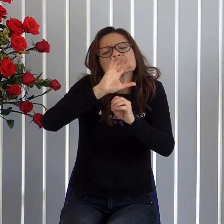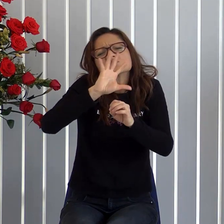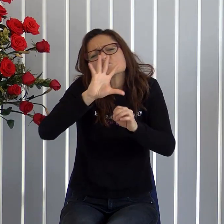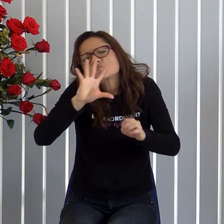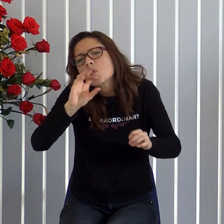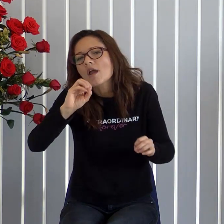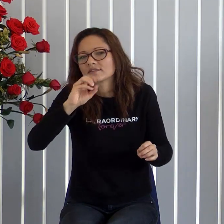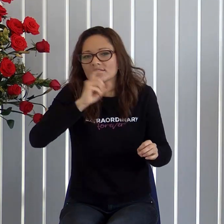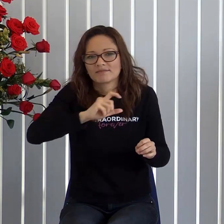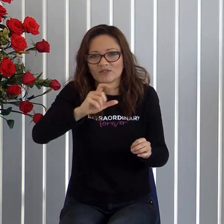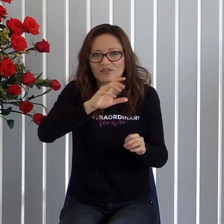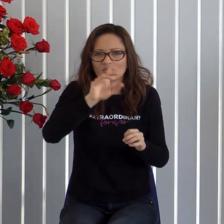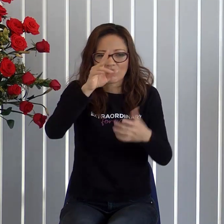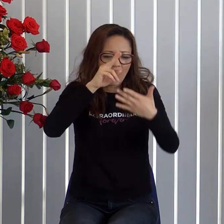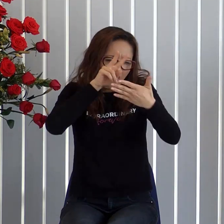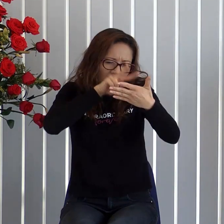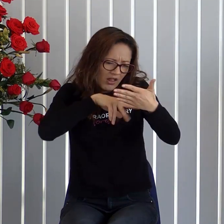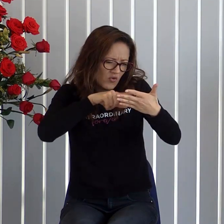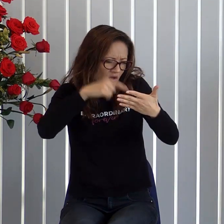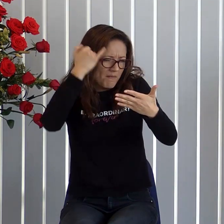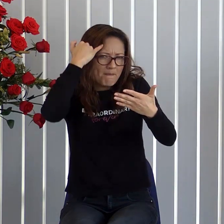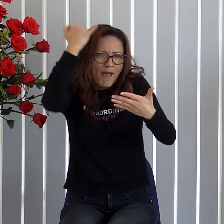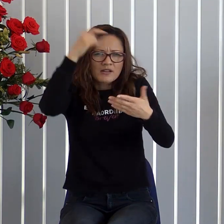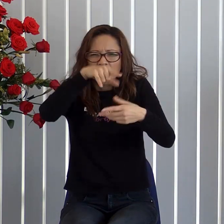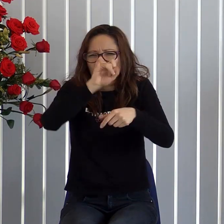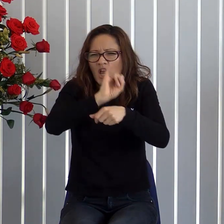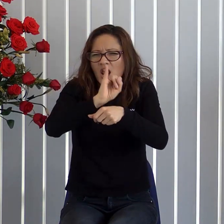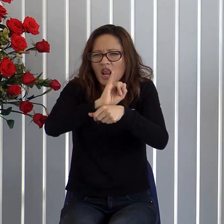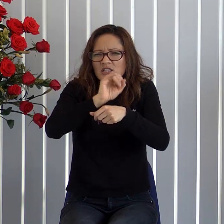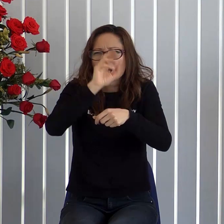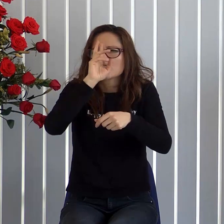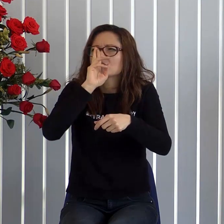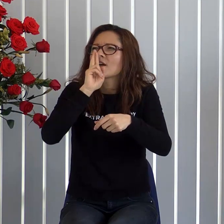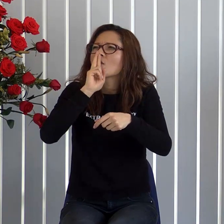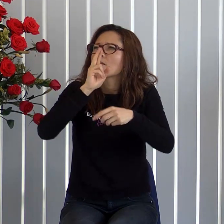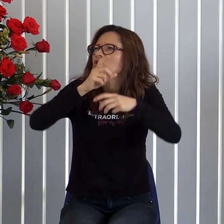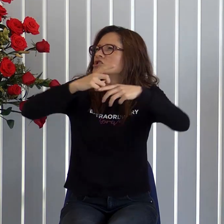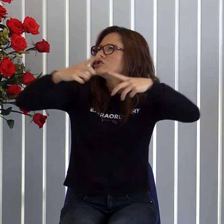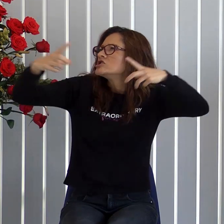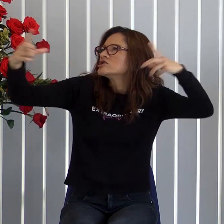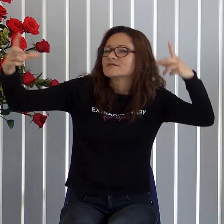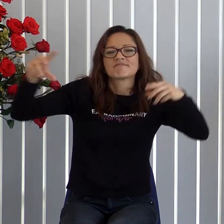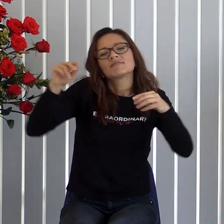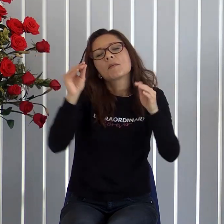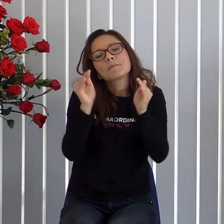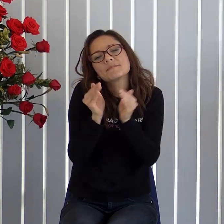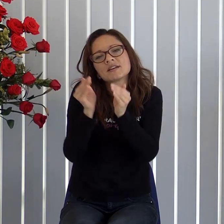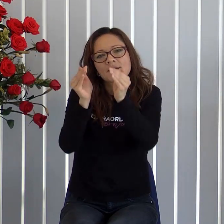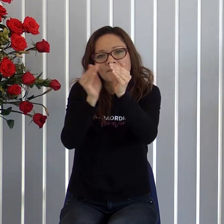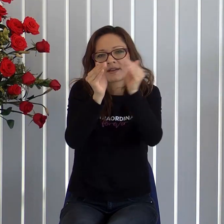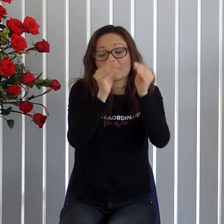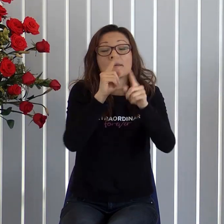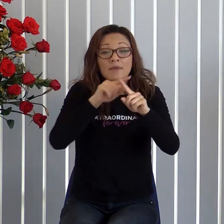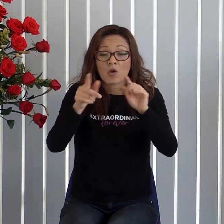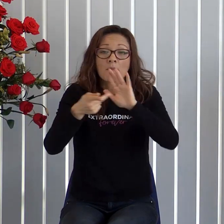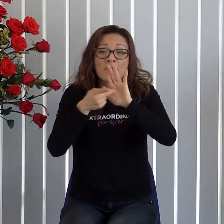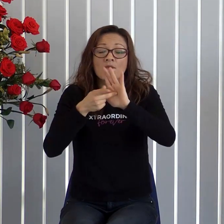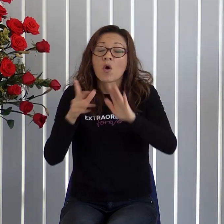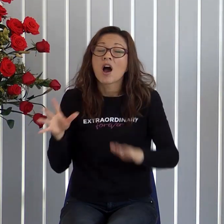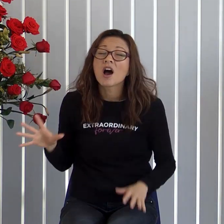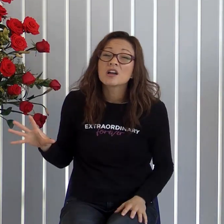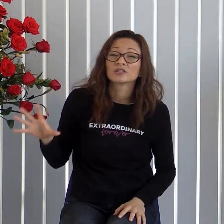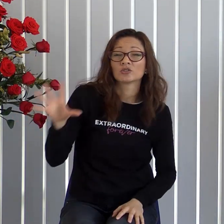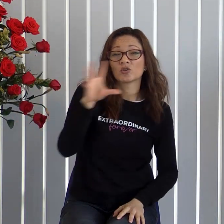personas. Sí, uno lee, no, la iglesia en Roma. Pues eran iglesias, creo que Pablo hizo a todos los saludó, a todos les dijo,